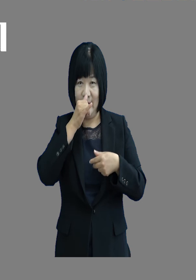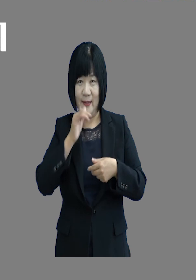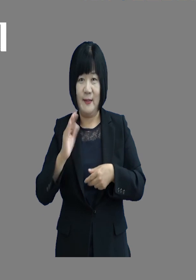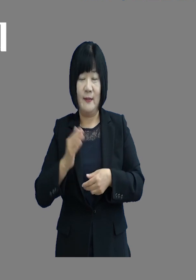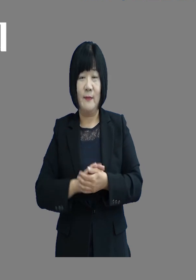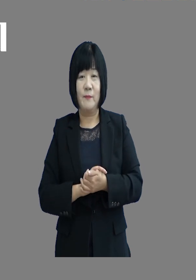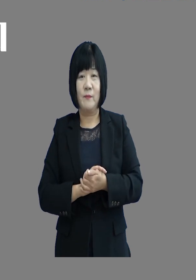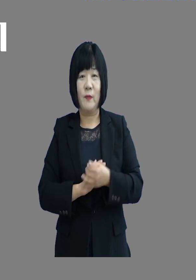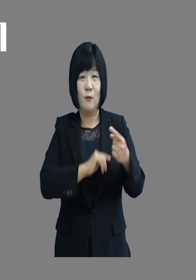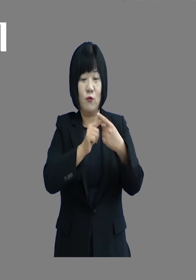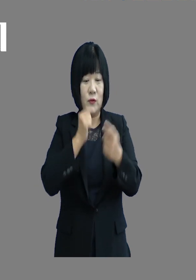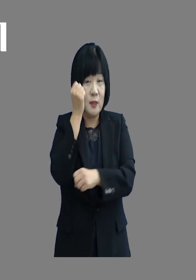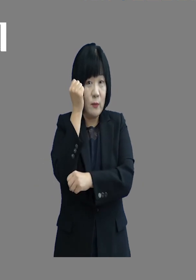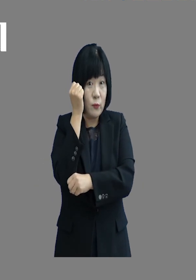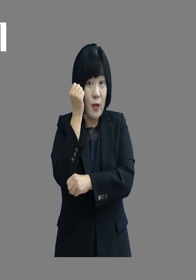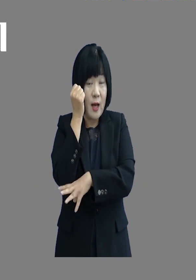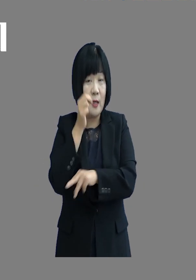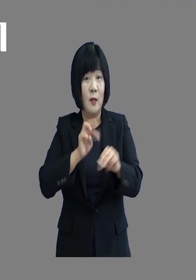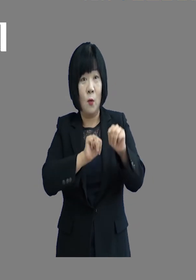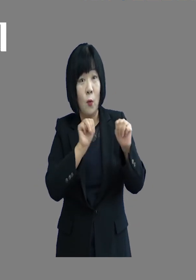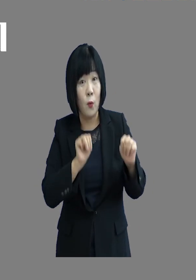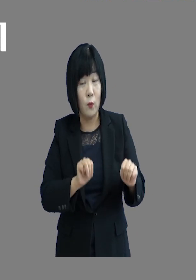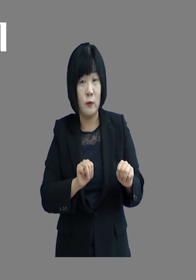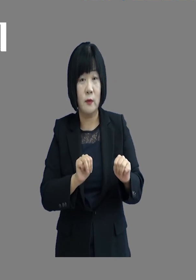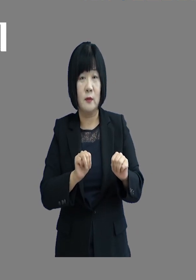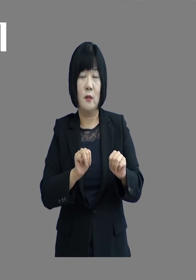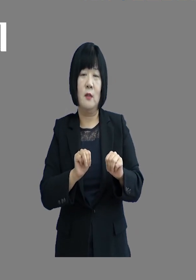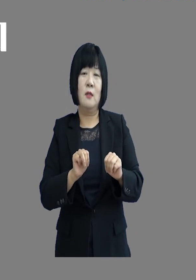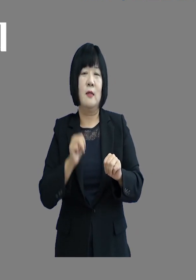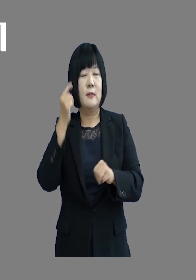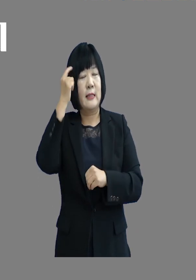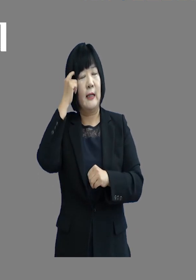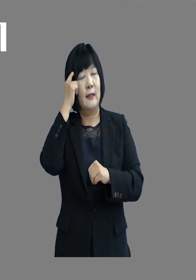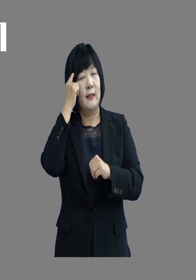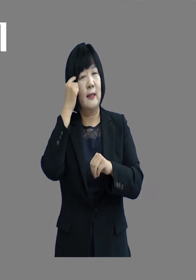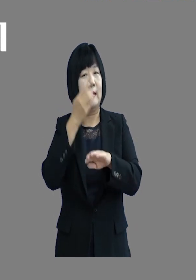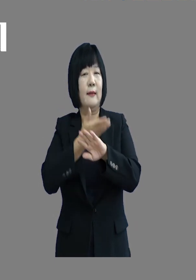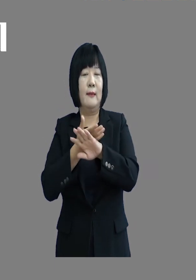수어를 바탕으로 하는 콘텐츠, 생각 이상으로 참 다양하죠.